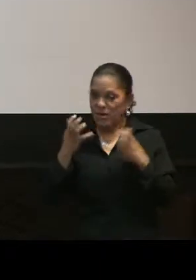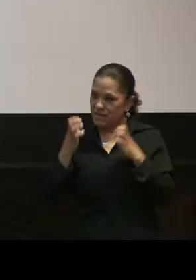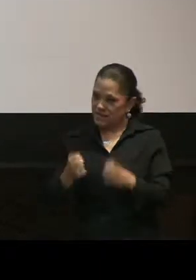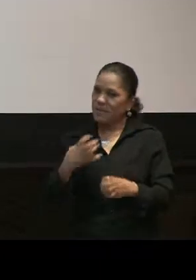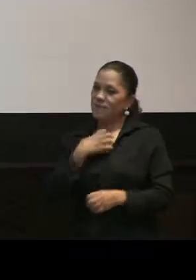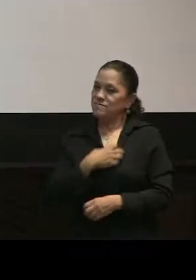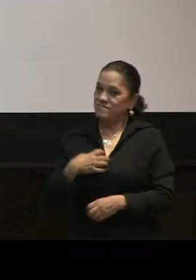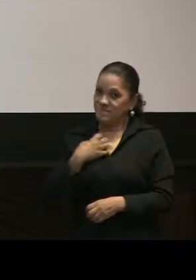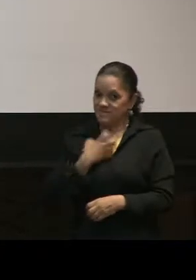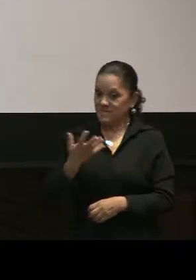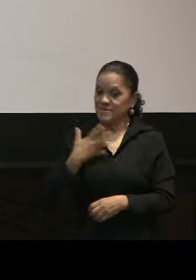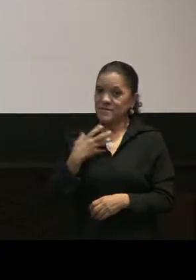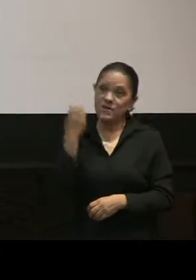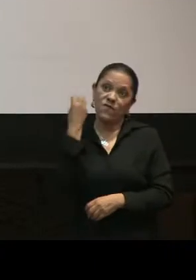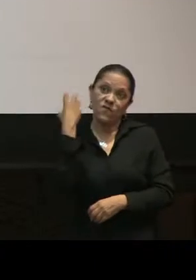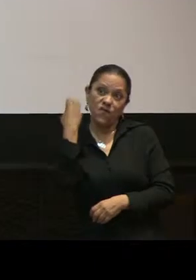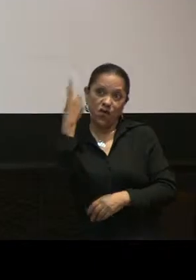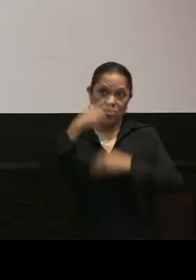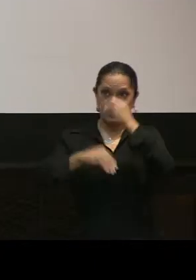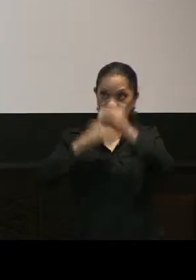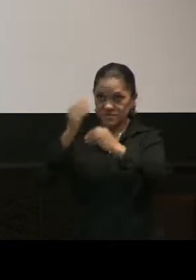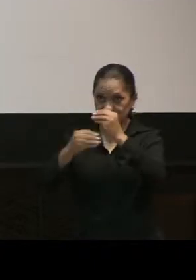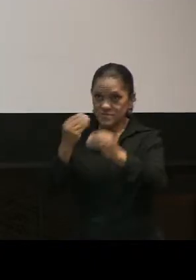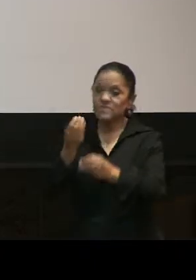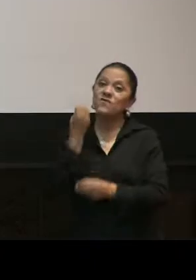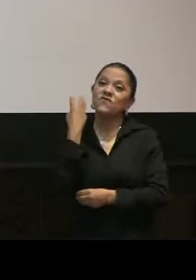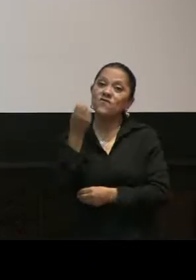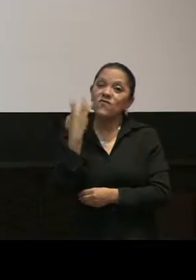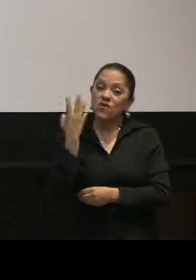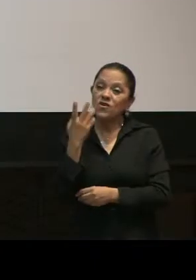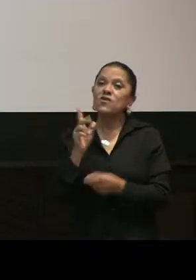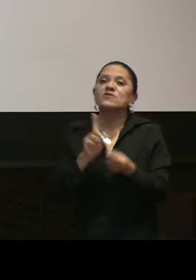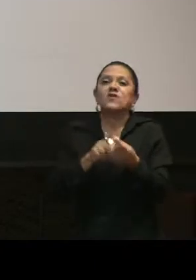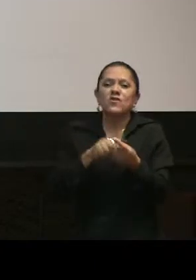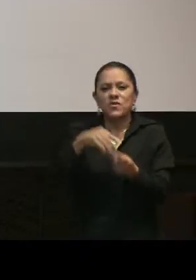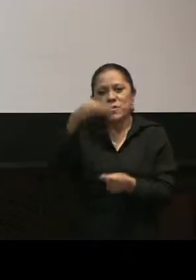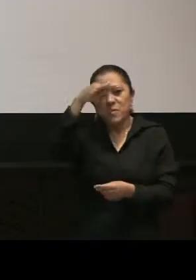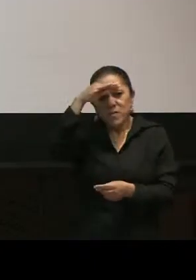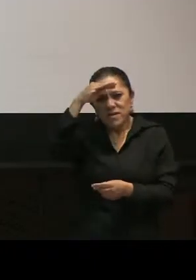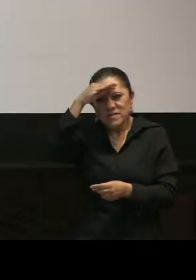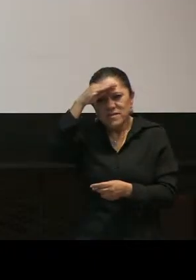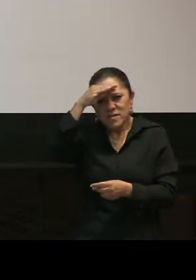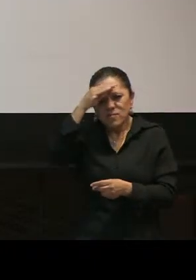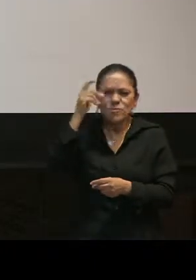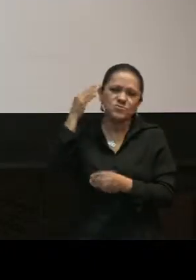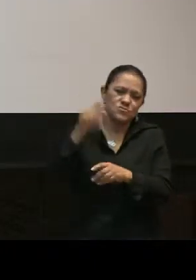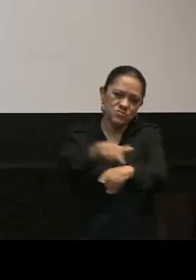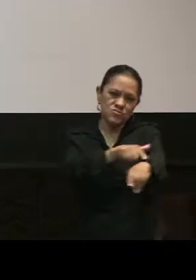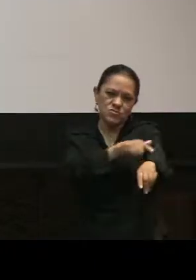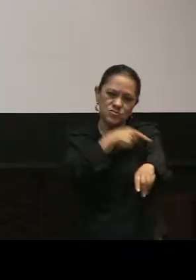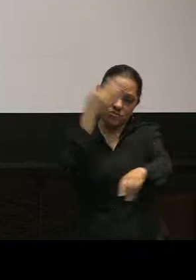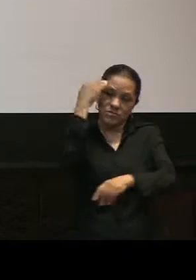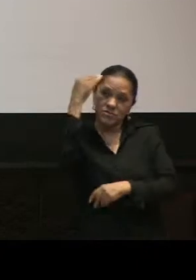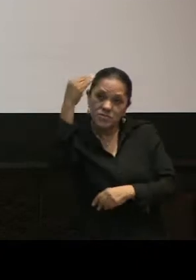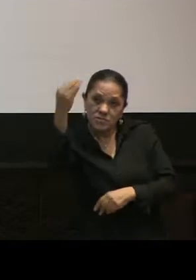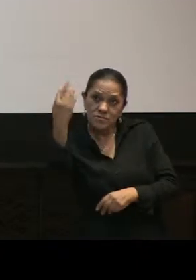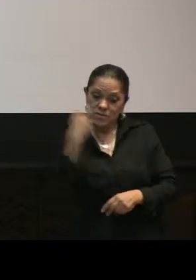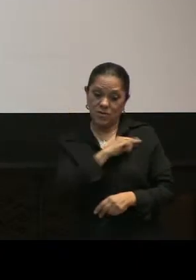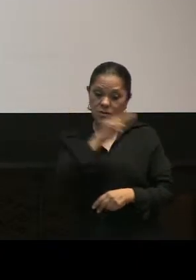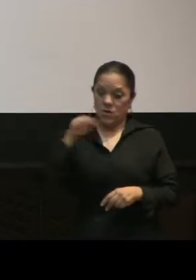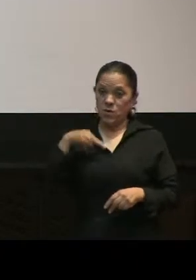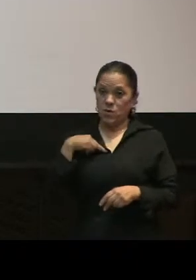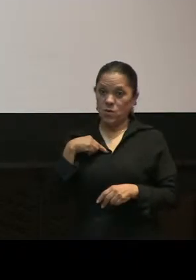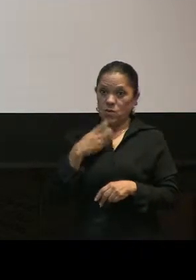de tener foros de discusión. Foros de discusión donde pensemos en el largo plazo, donde nuestra mira